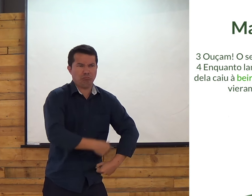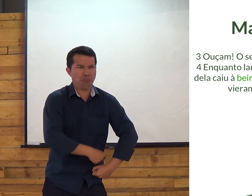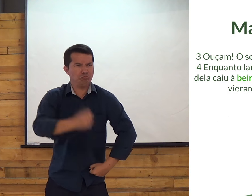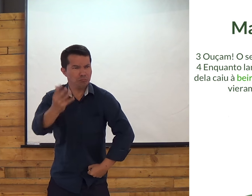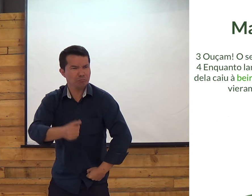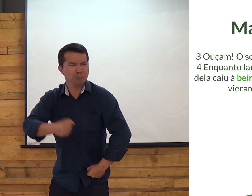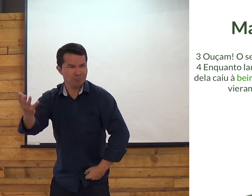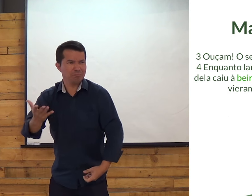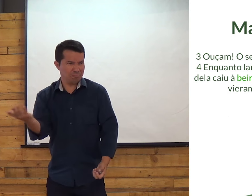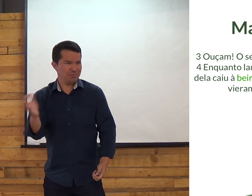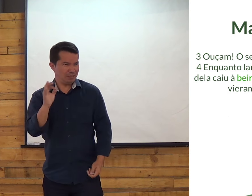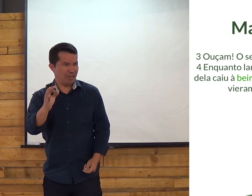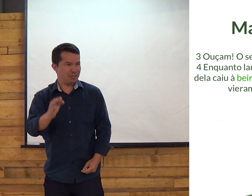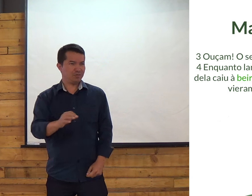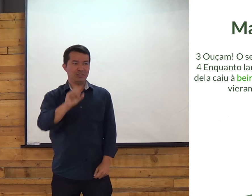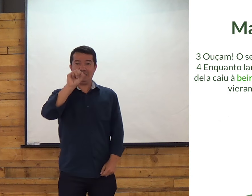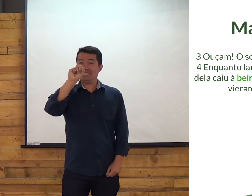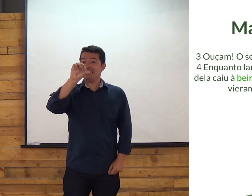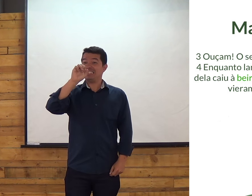é forte enquanto ele está a semear.